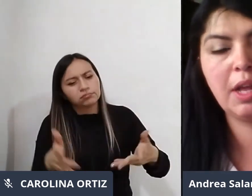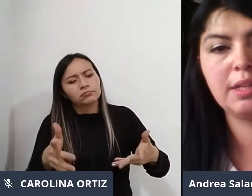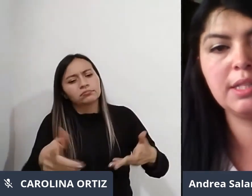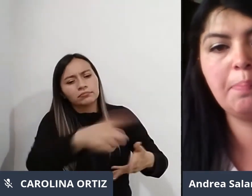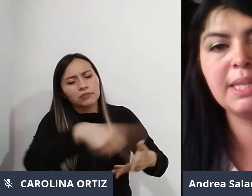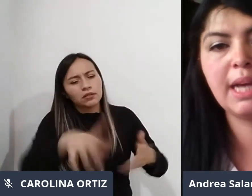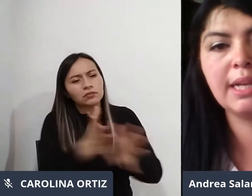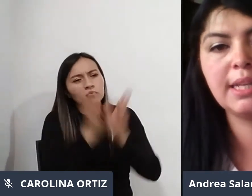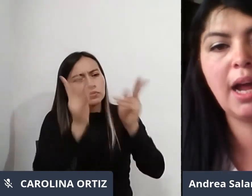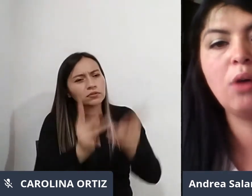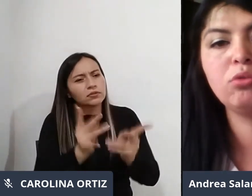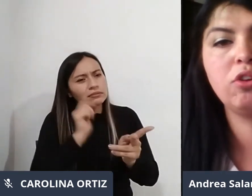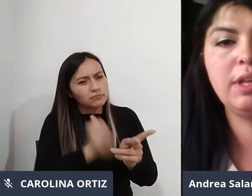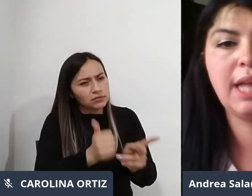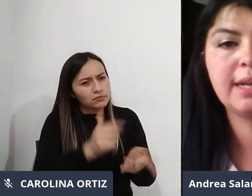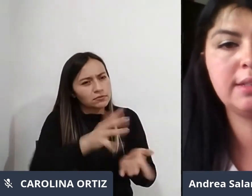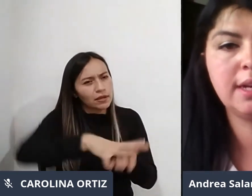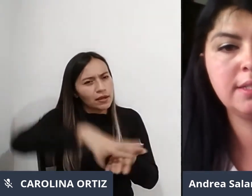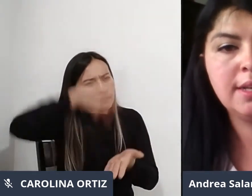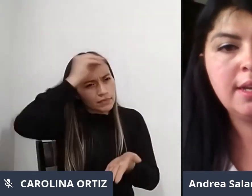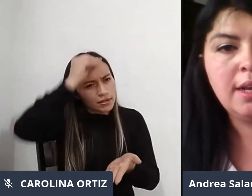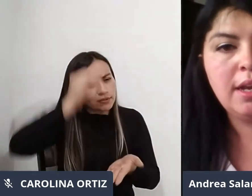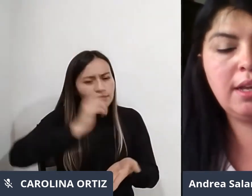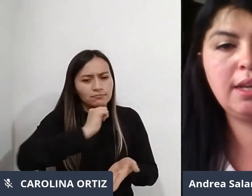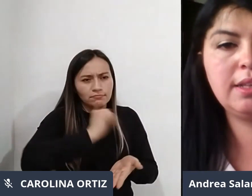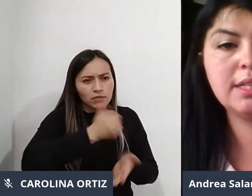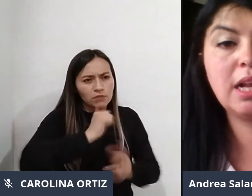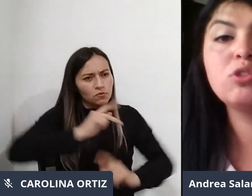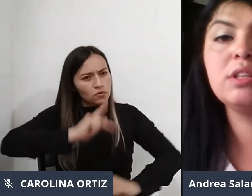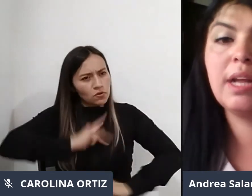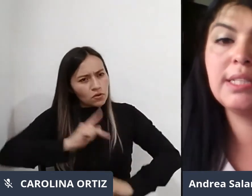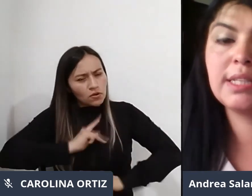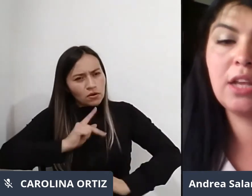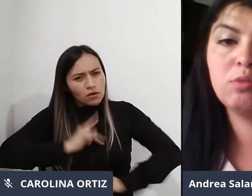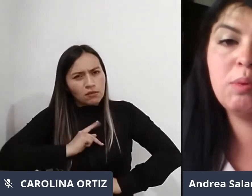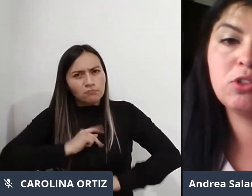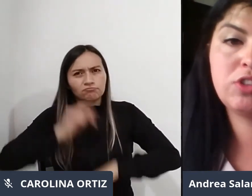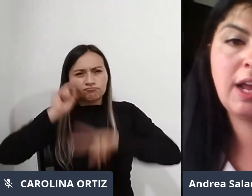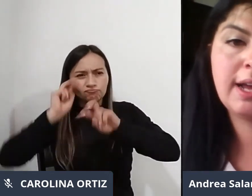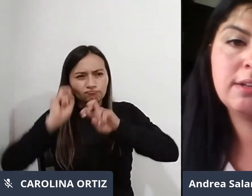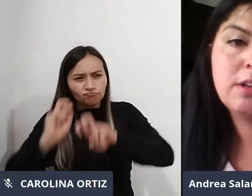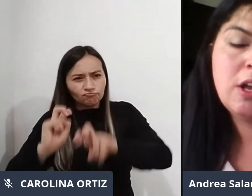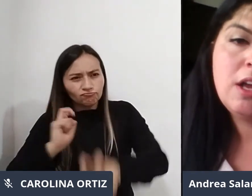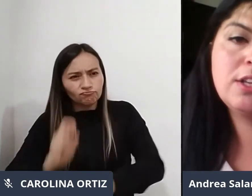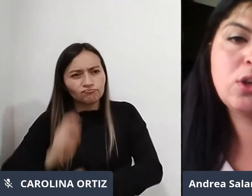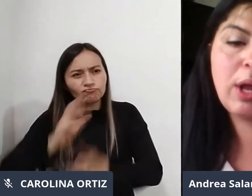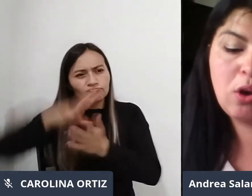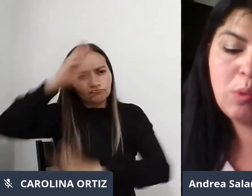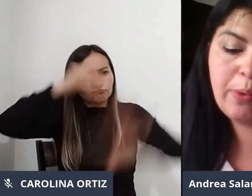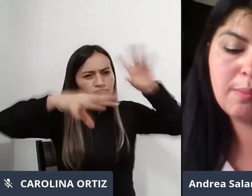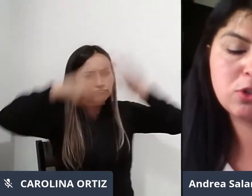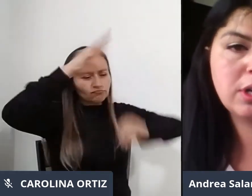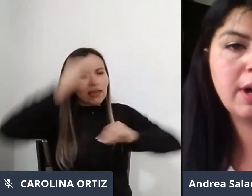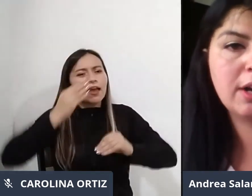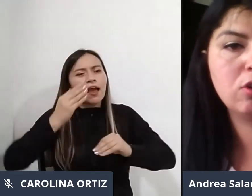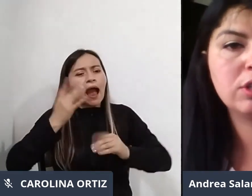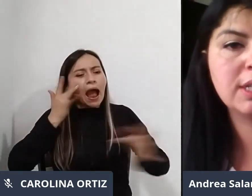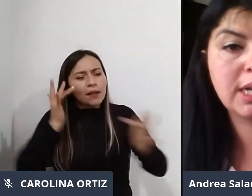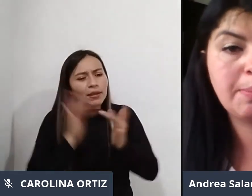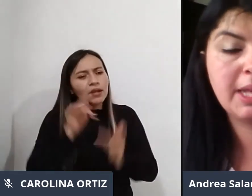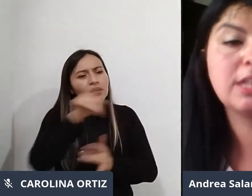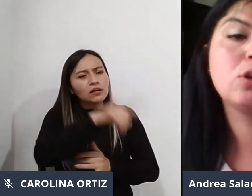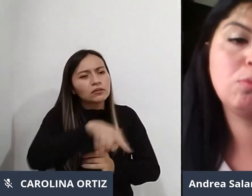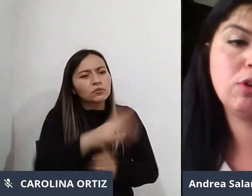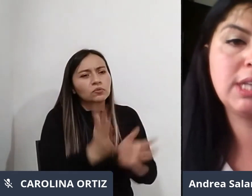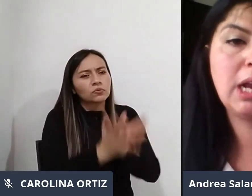los estudiantes de empezar a ser autodidactas desde los intereses que ellos mismos tengan, y sobre cómo podemos trabajar con